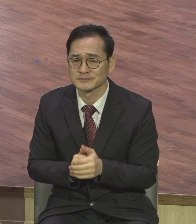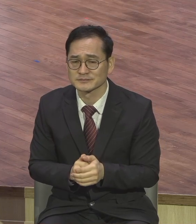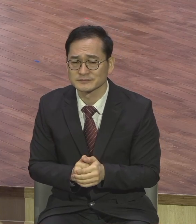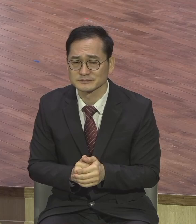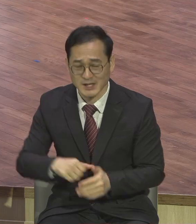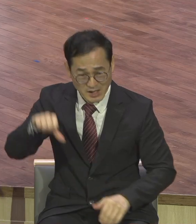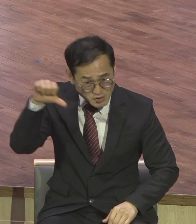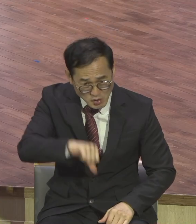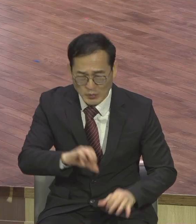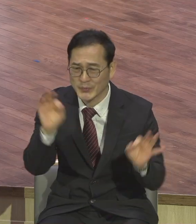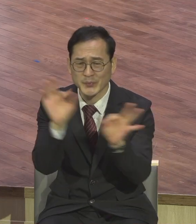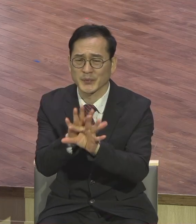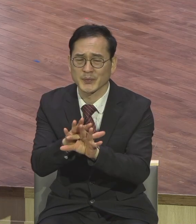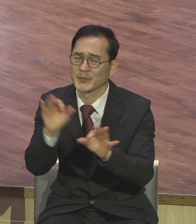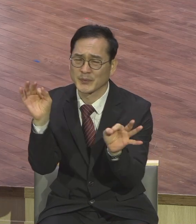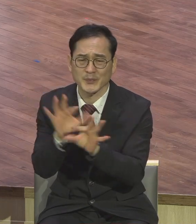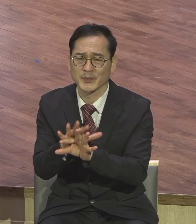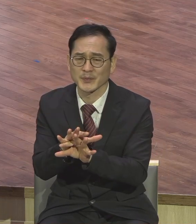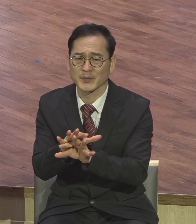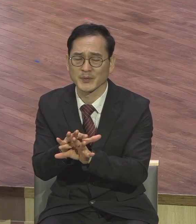그래서 뭐라고 인사했습니까, 우리가?